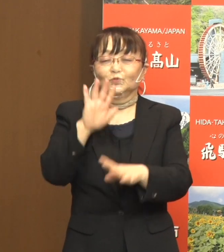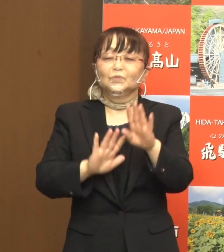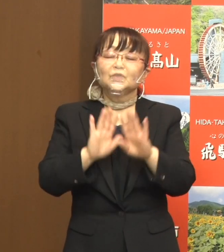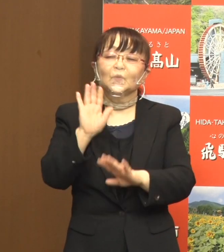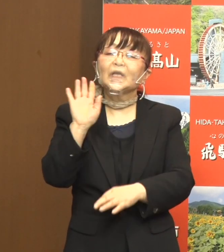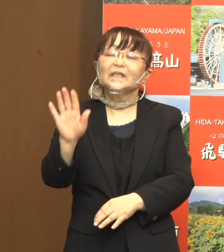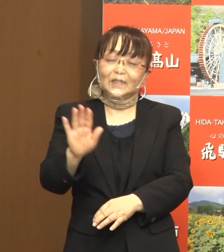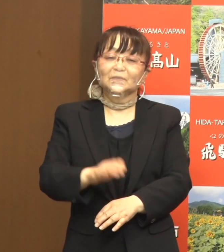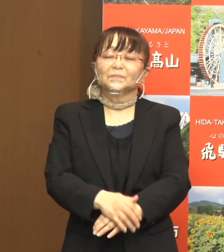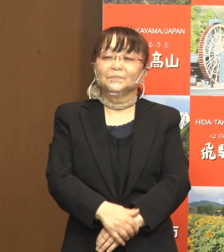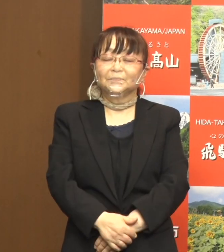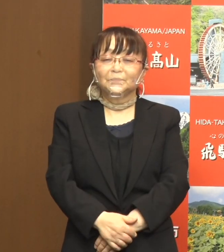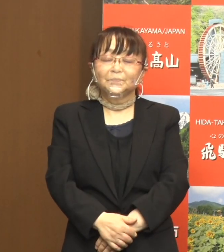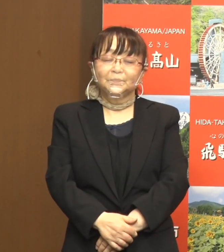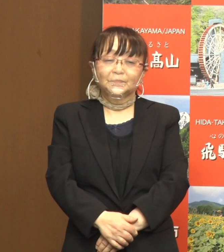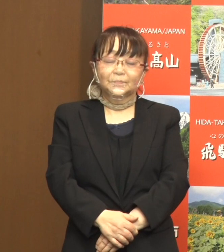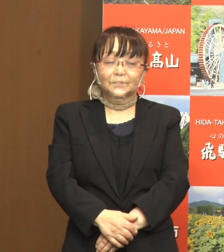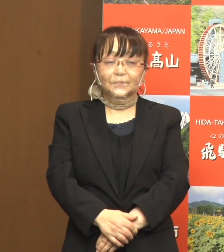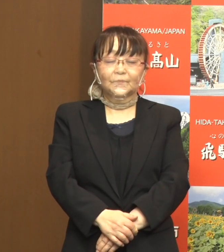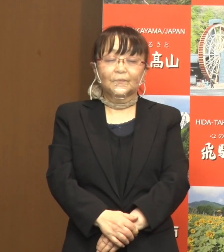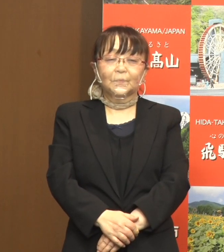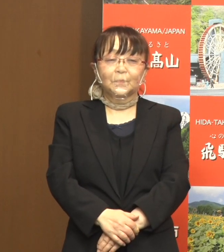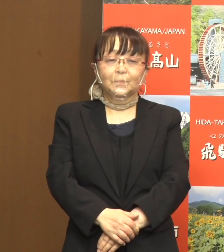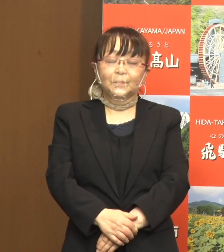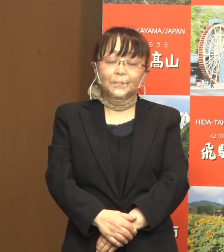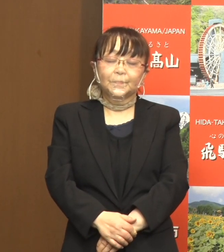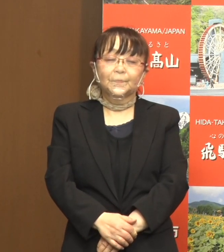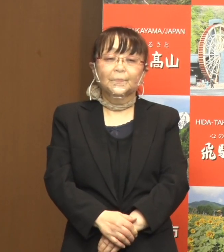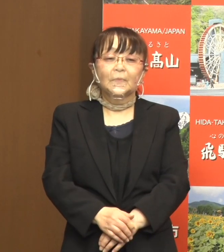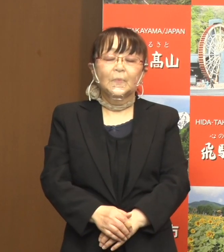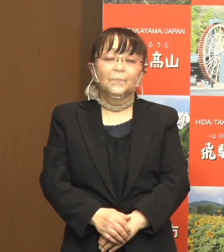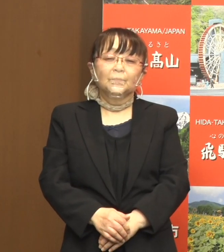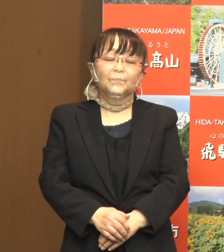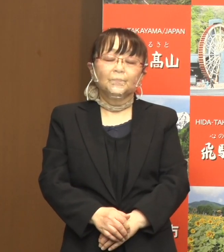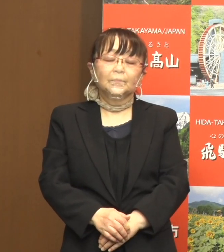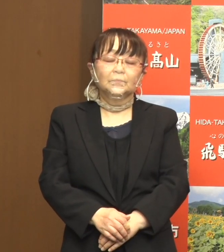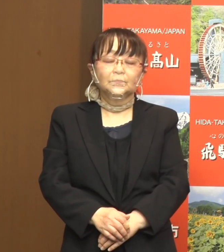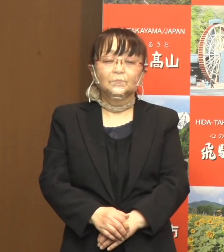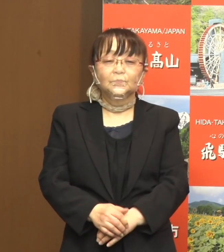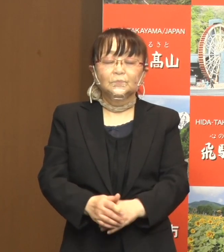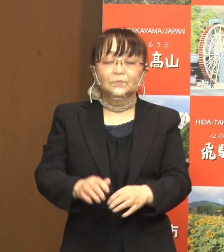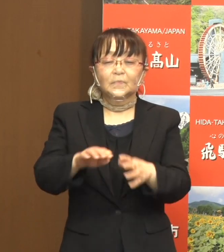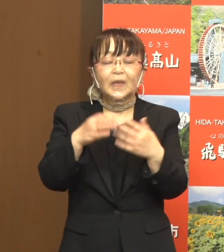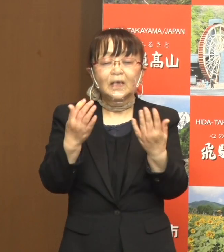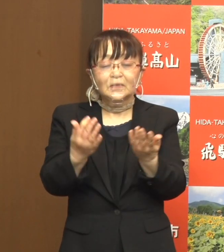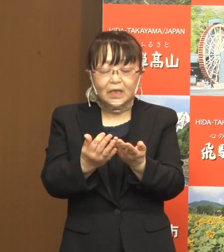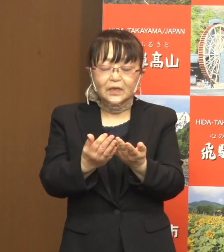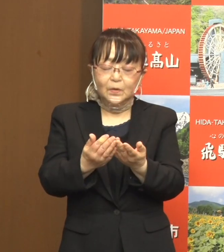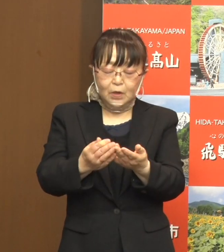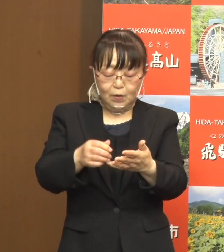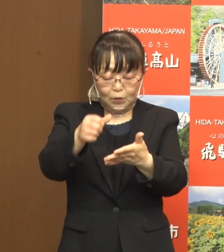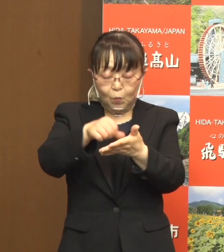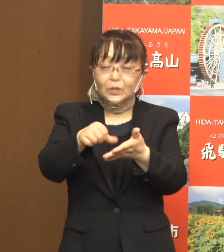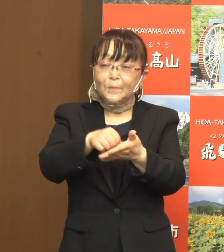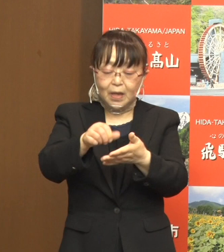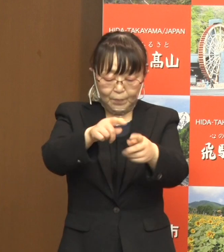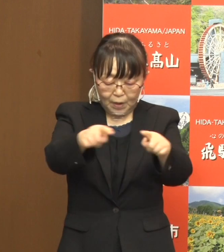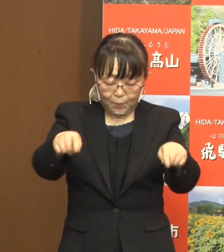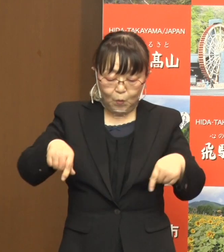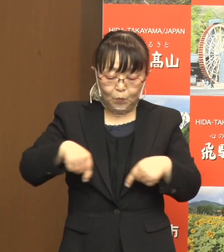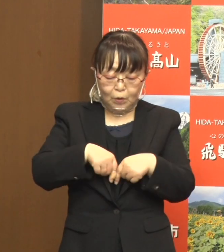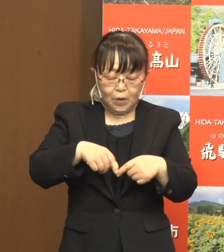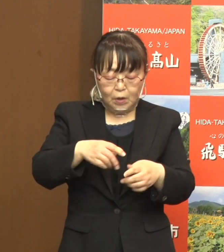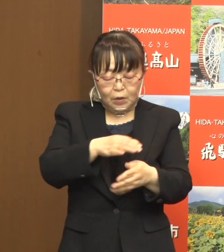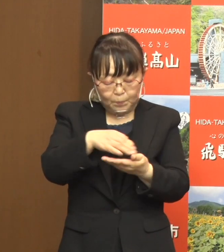事業者になるのかちょっと今のところは確定は出来ませんけども名簿上って良いんですかねこう体操のいろんな業種を